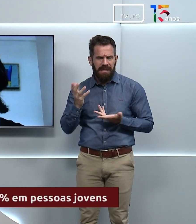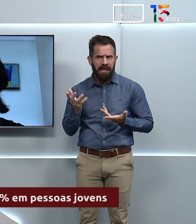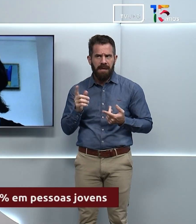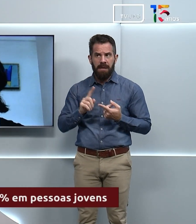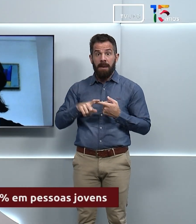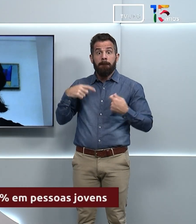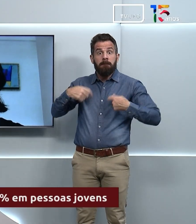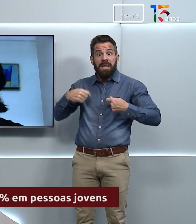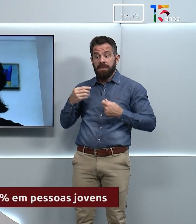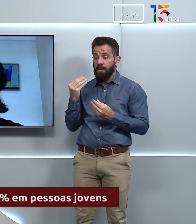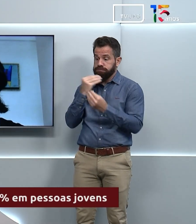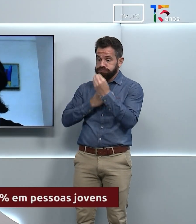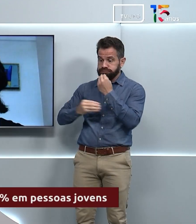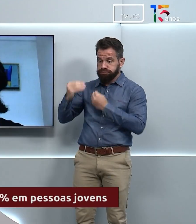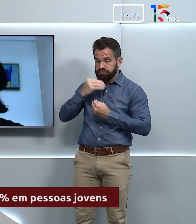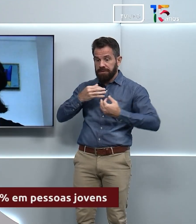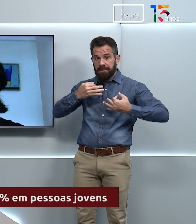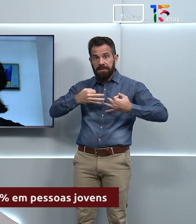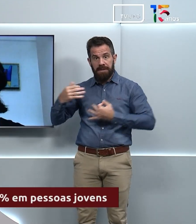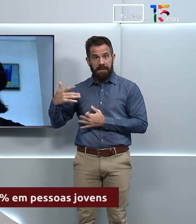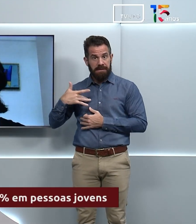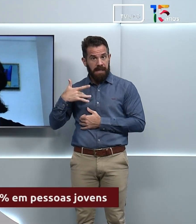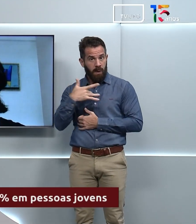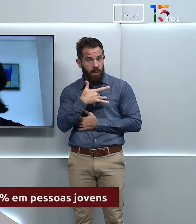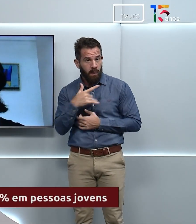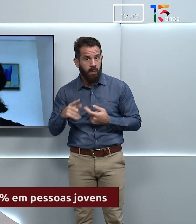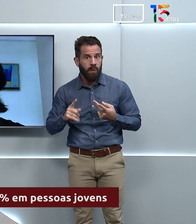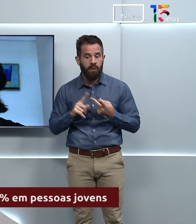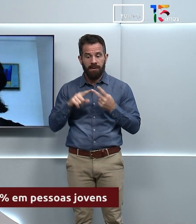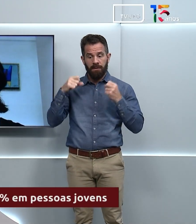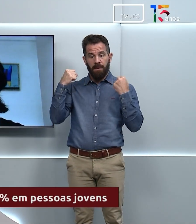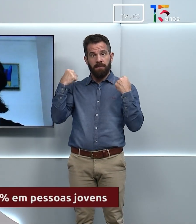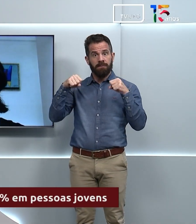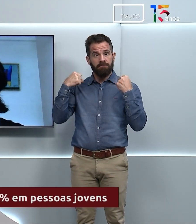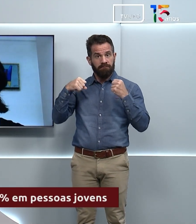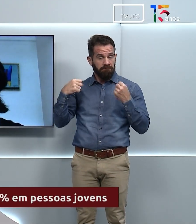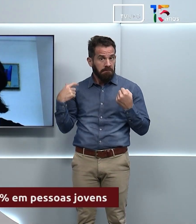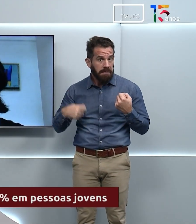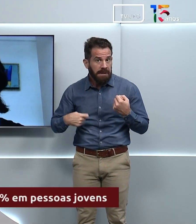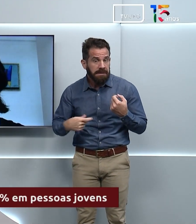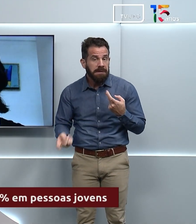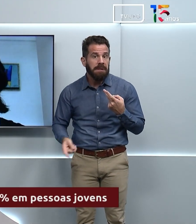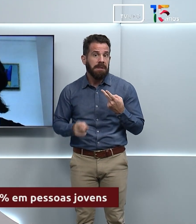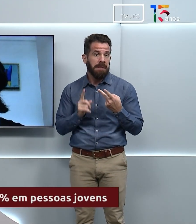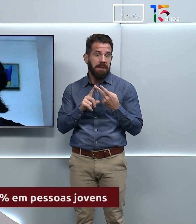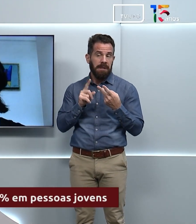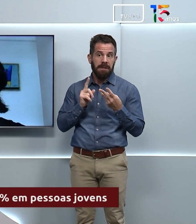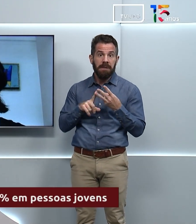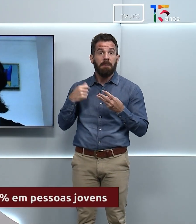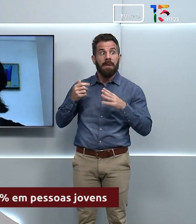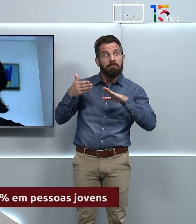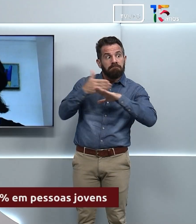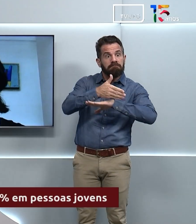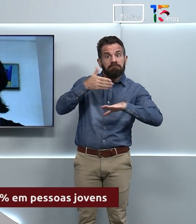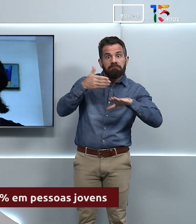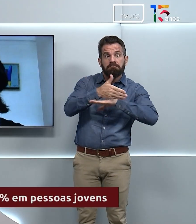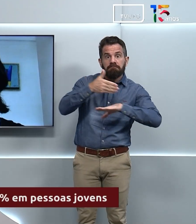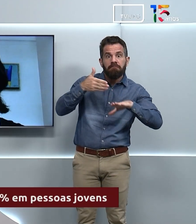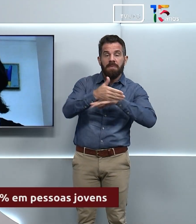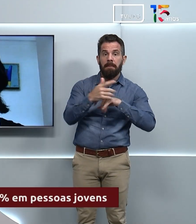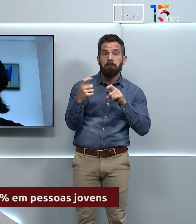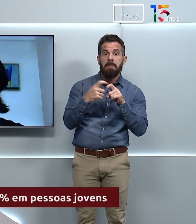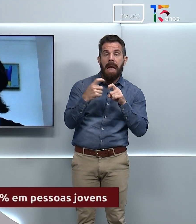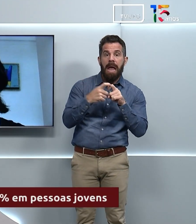alimentação, praticar quanto tempo de atividade física? É necessário fazer algum exame de check-up anualmente